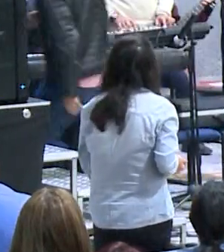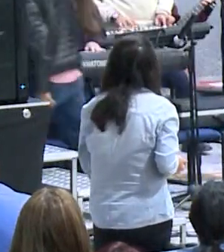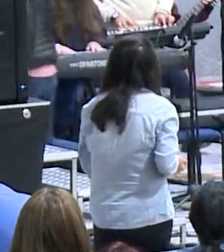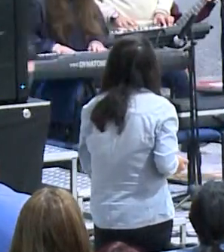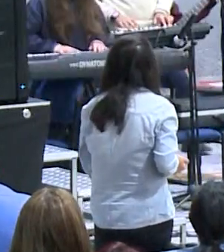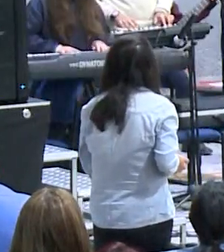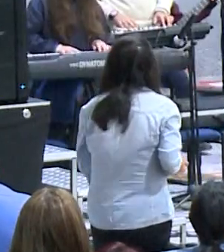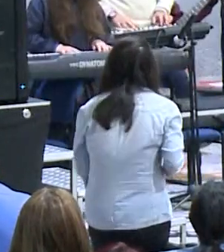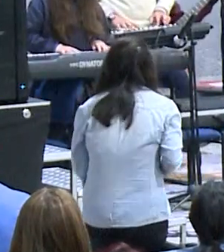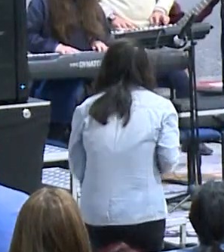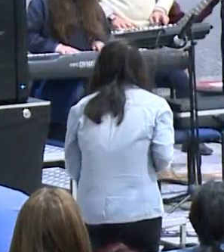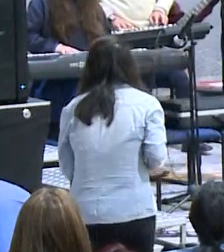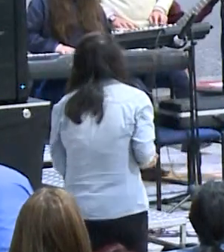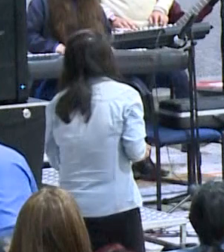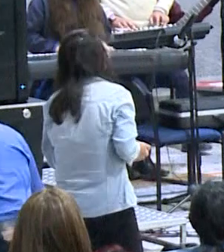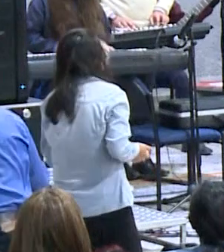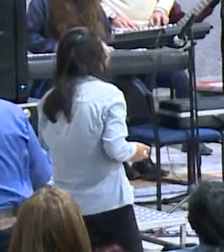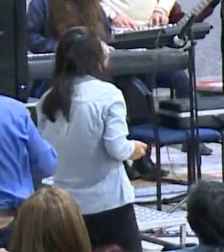a